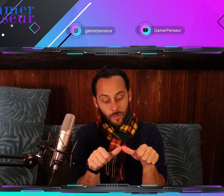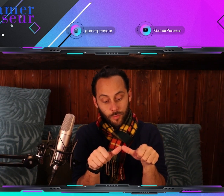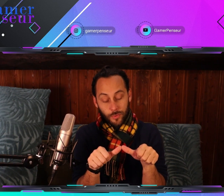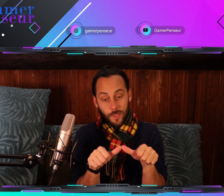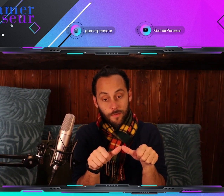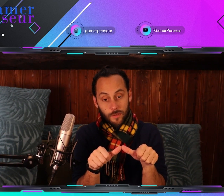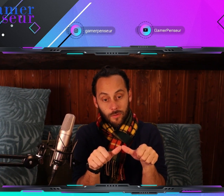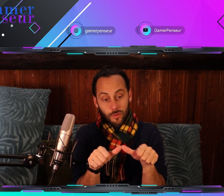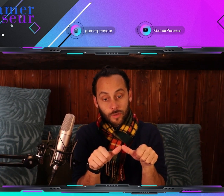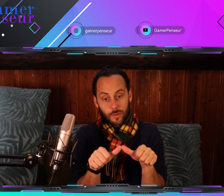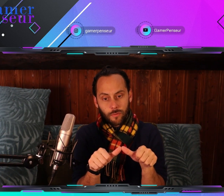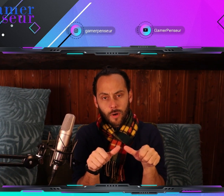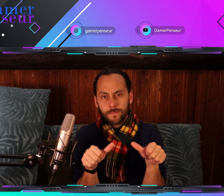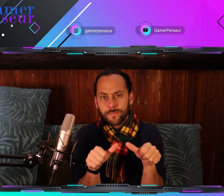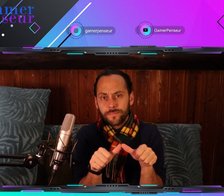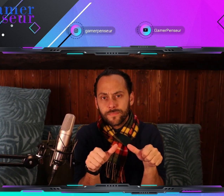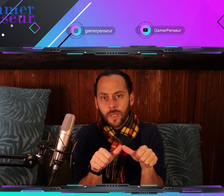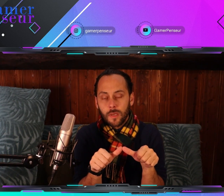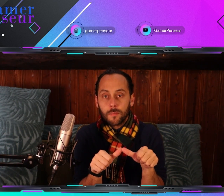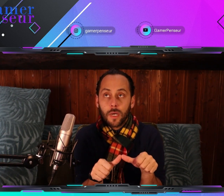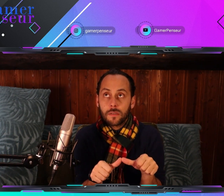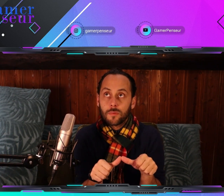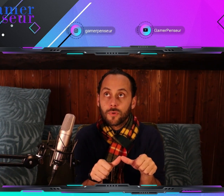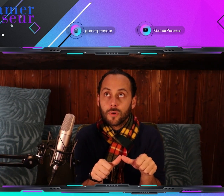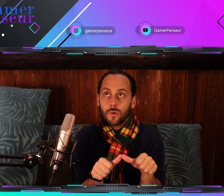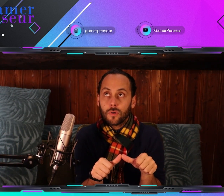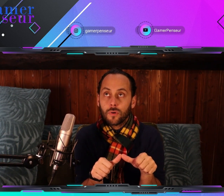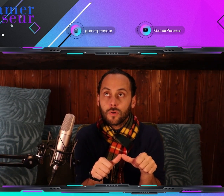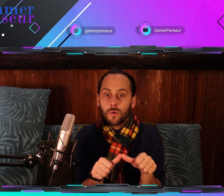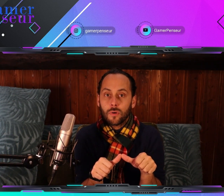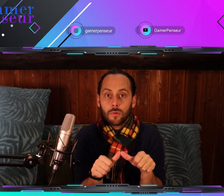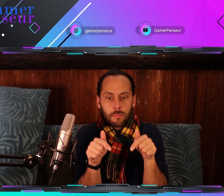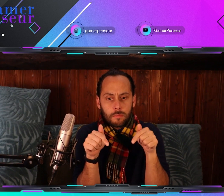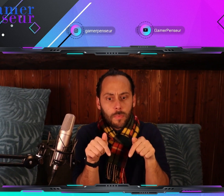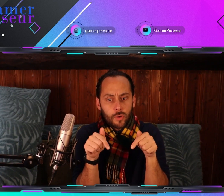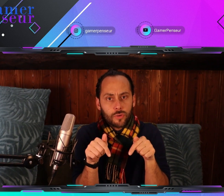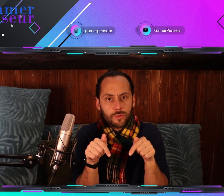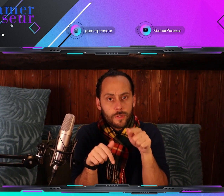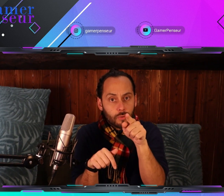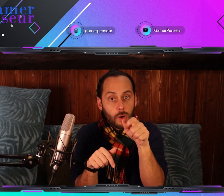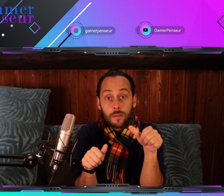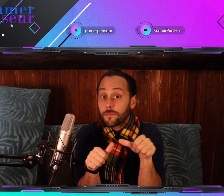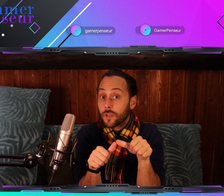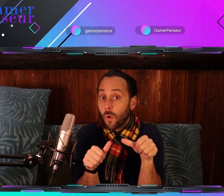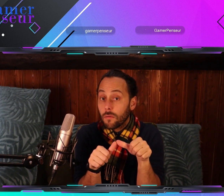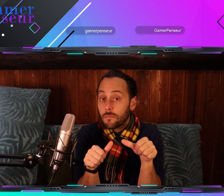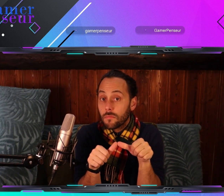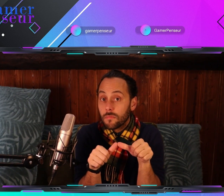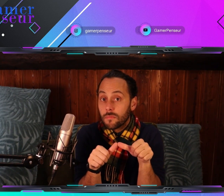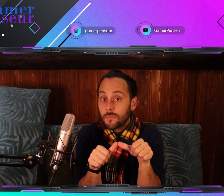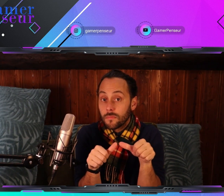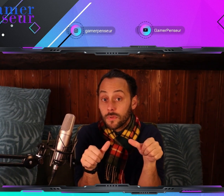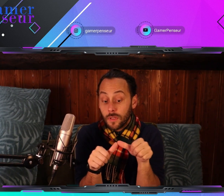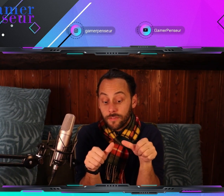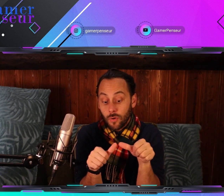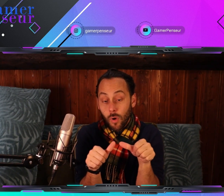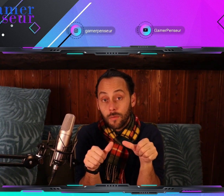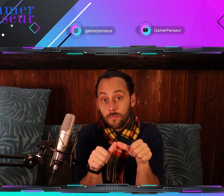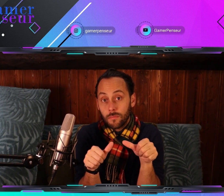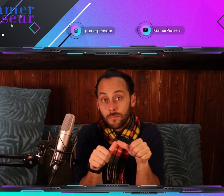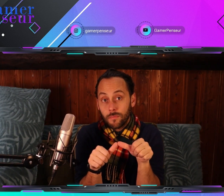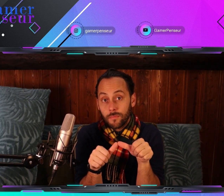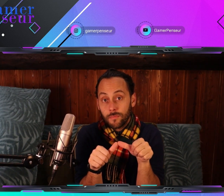C'est les deux pouces qui viennent s'entrechoquer deux fois. Par exemple, aujourd'hui, toi, t'as fait quoi? T'as fait